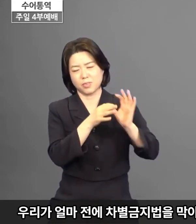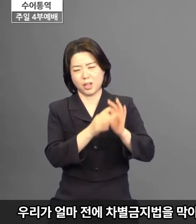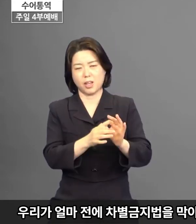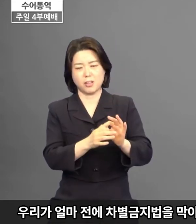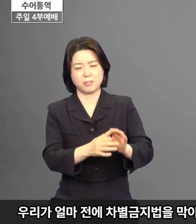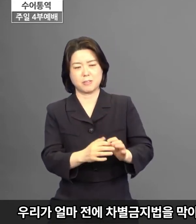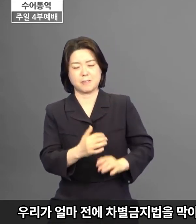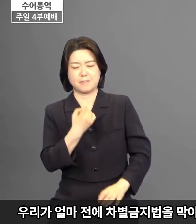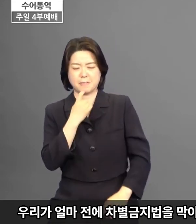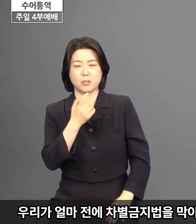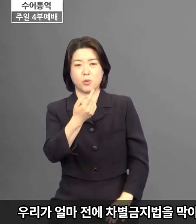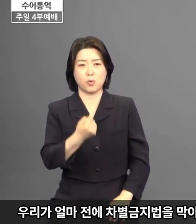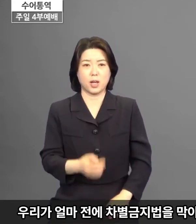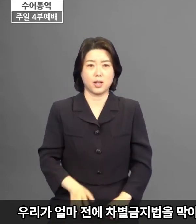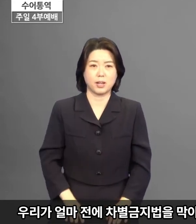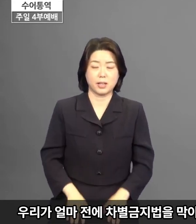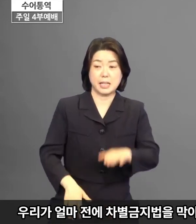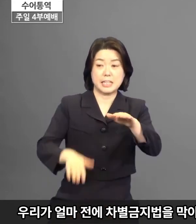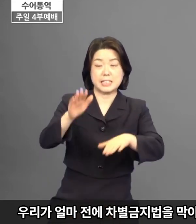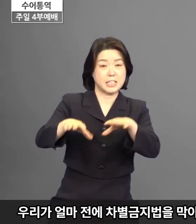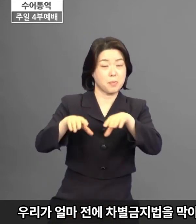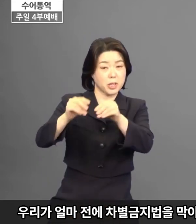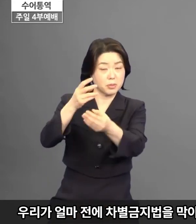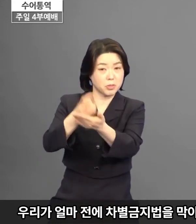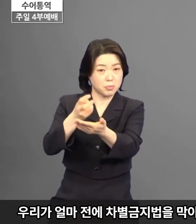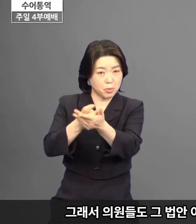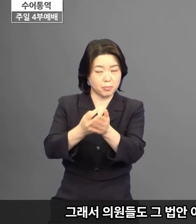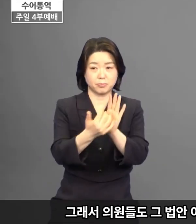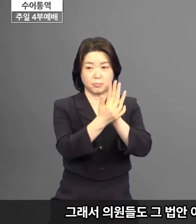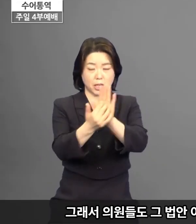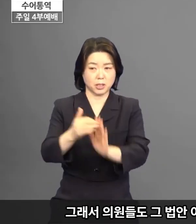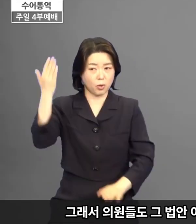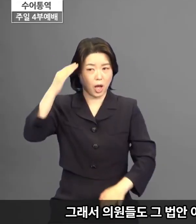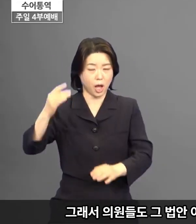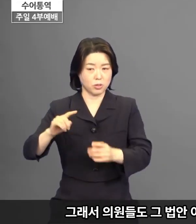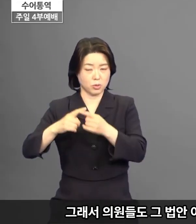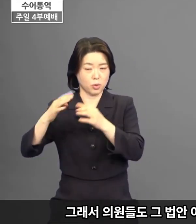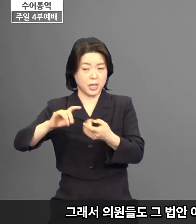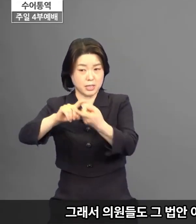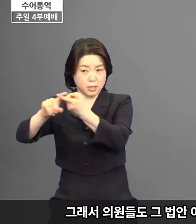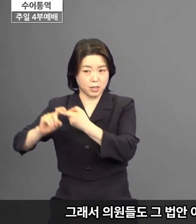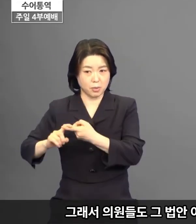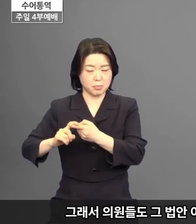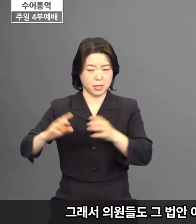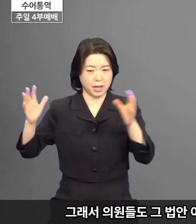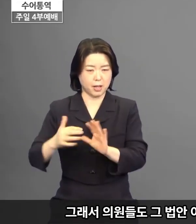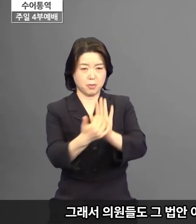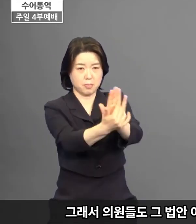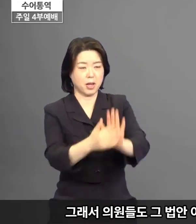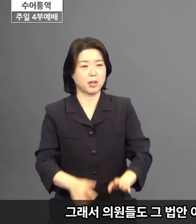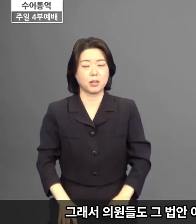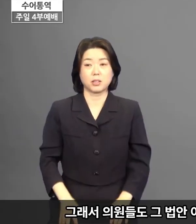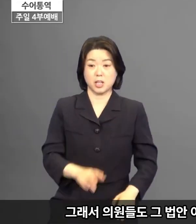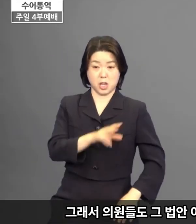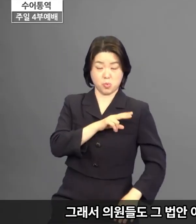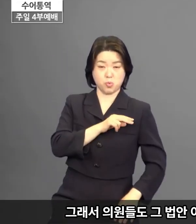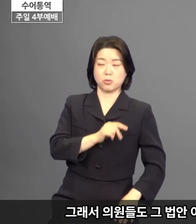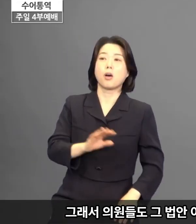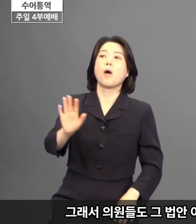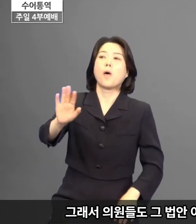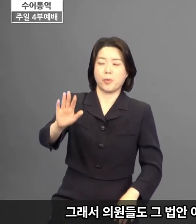차별금지법을 막아내자라고 이제 한국교회가 같이 연합해서 막아냈어요. 그래서 이제 그 의원들도 그 법안 이제 안 낼 겁니다라고